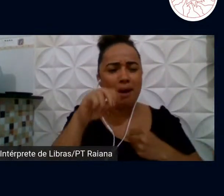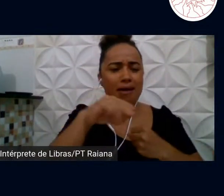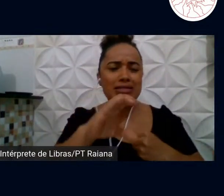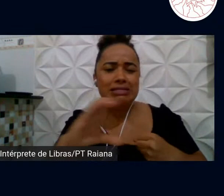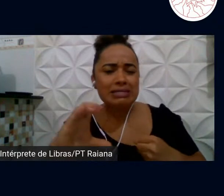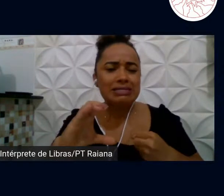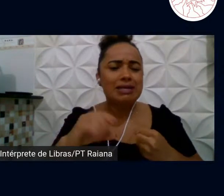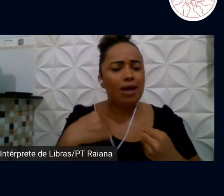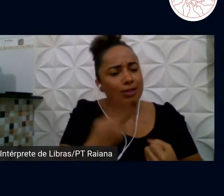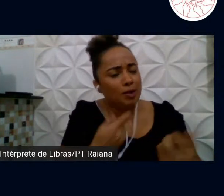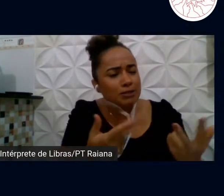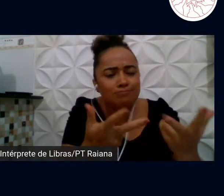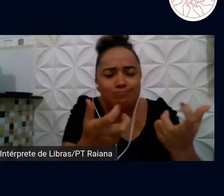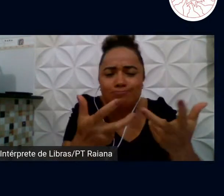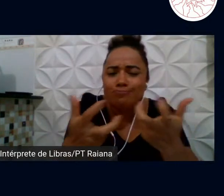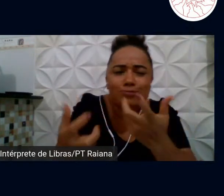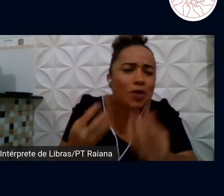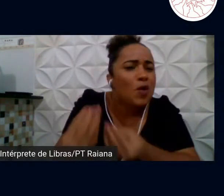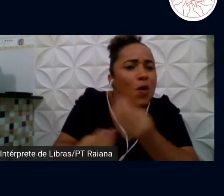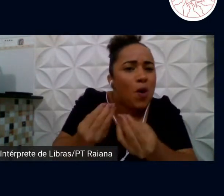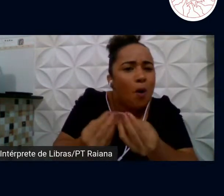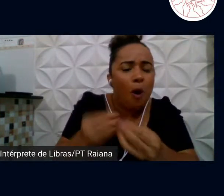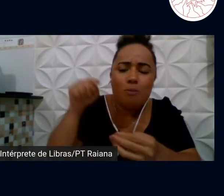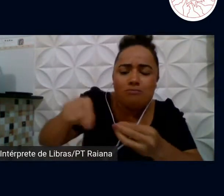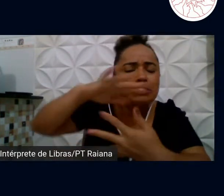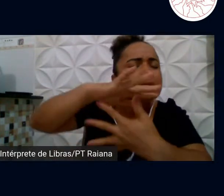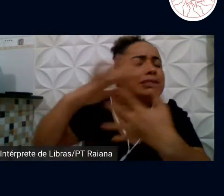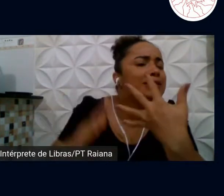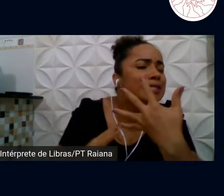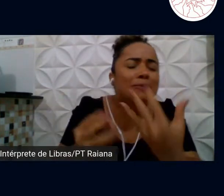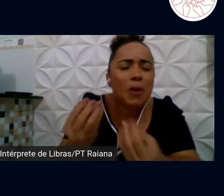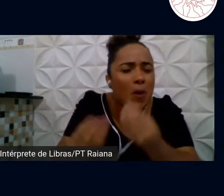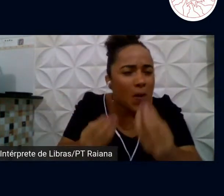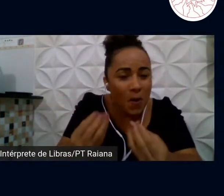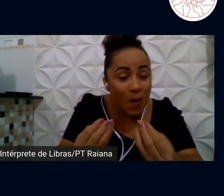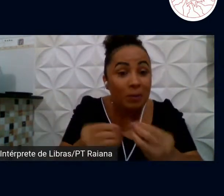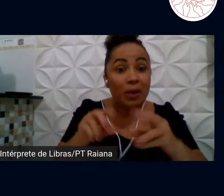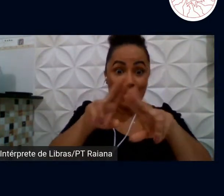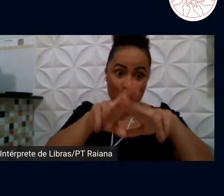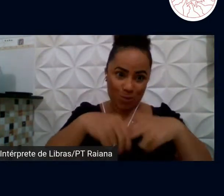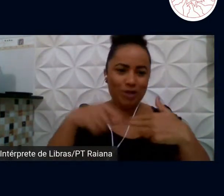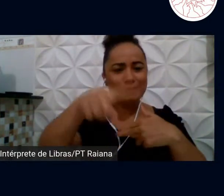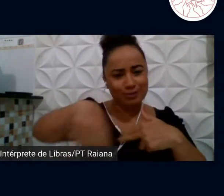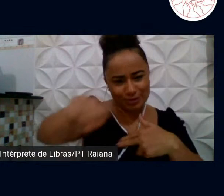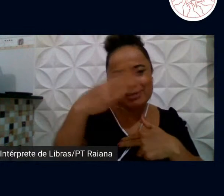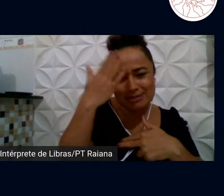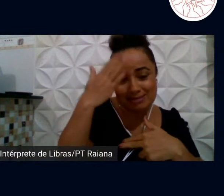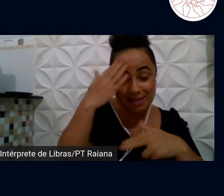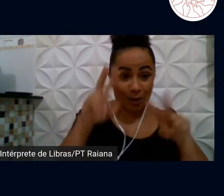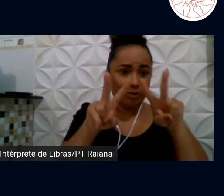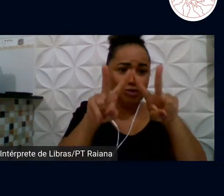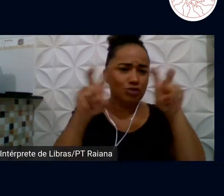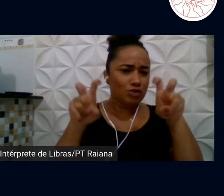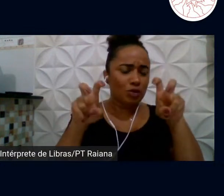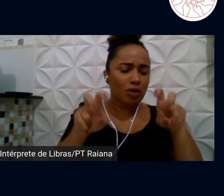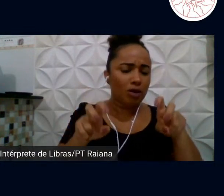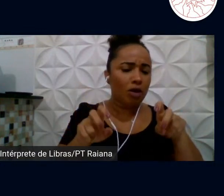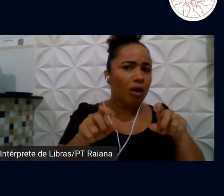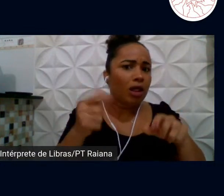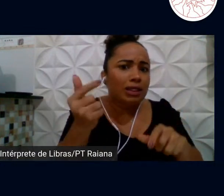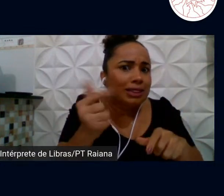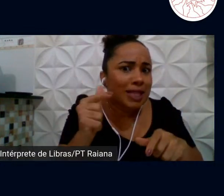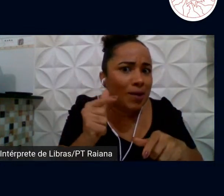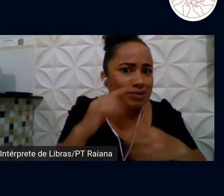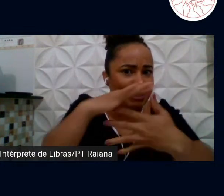poderia observar eh sobre o lugar da Libras. E como o título, né, vocês já sabem que é o não lugar da Libras na